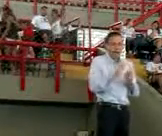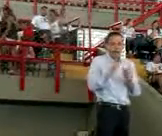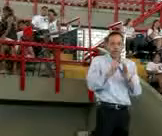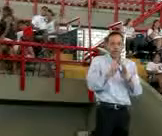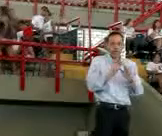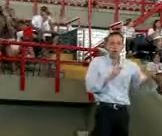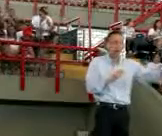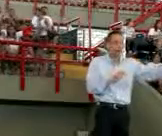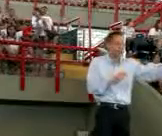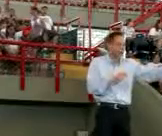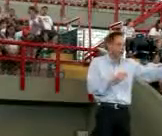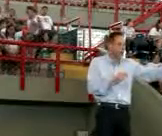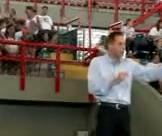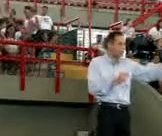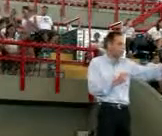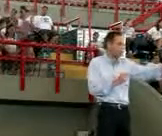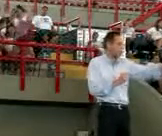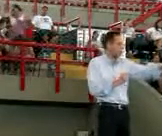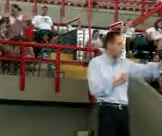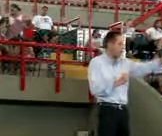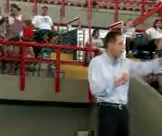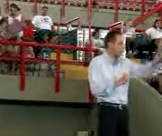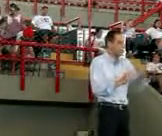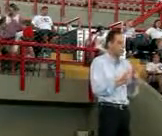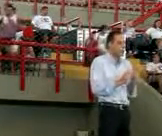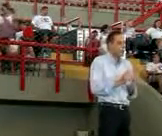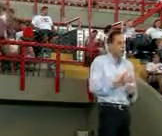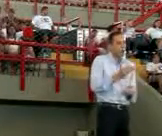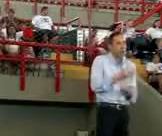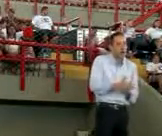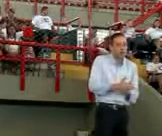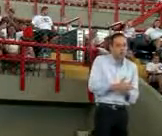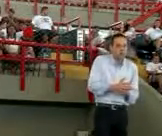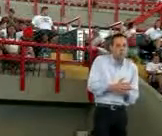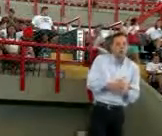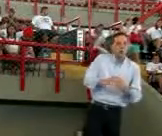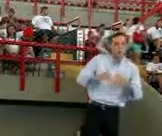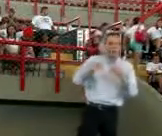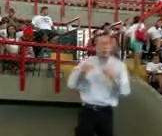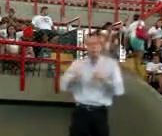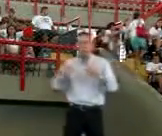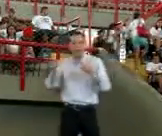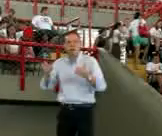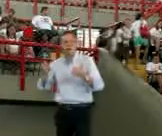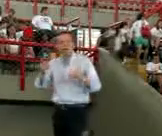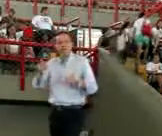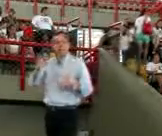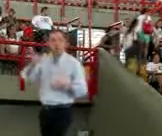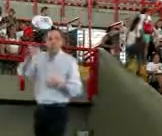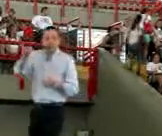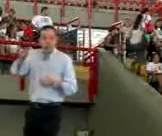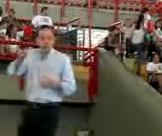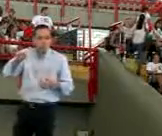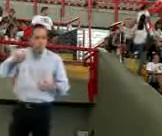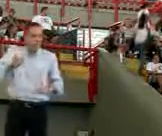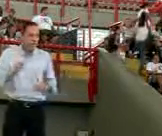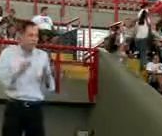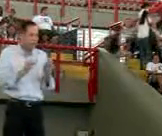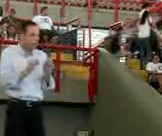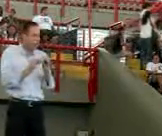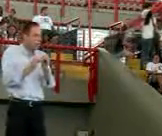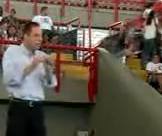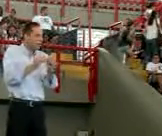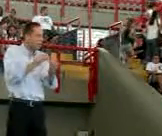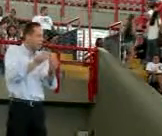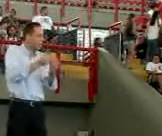Brasileiro, aqueles do Nordeste, que eram as províncias que estavam enfraquecidas, formaram então o Partido Liberal Exaltado.